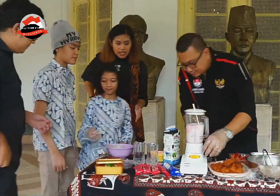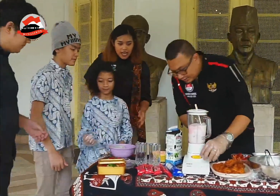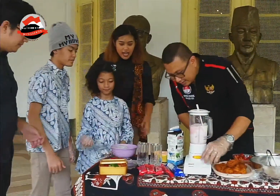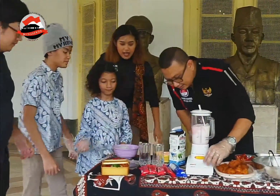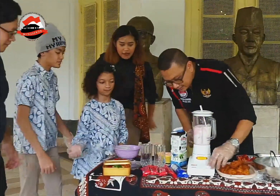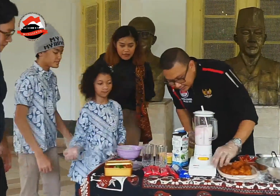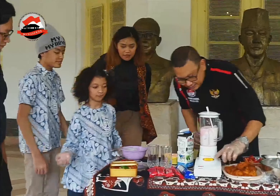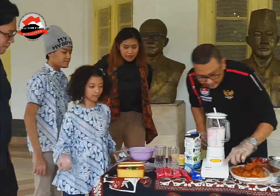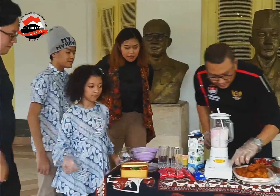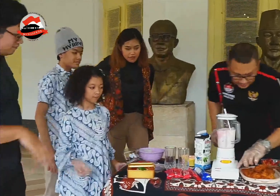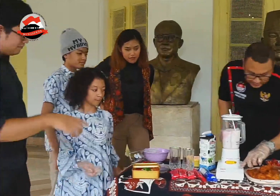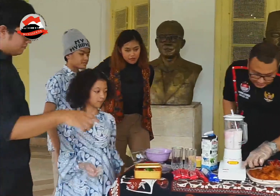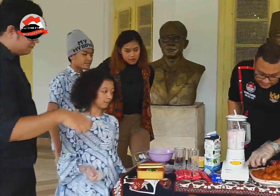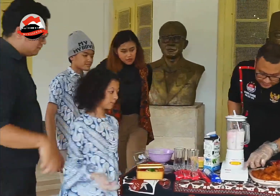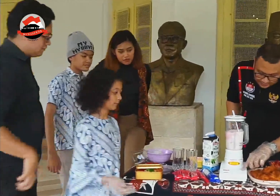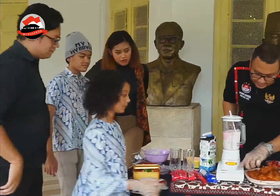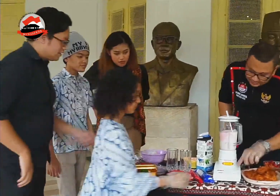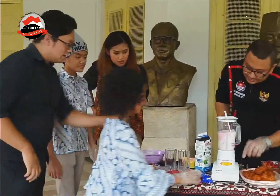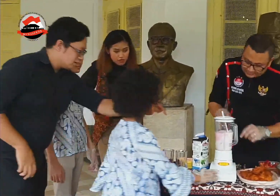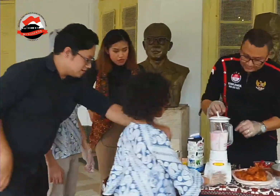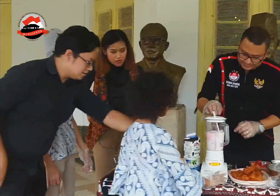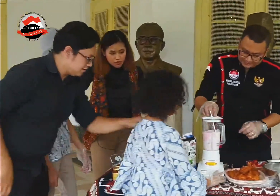Depan Nada. Tekan. Ini.